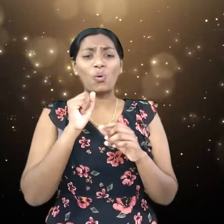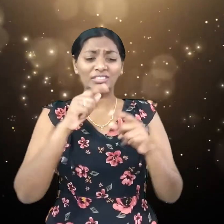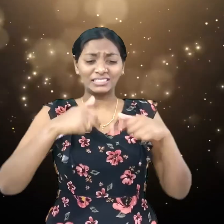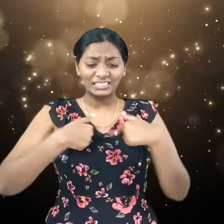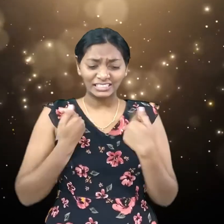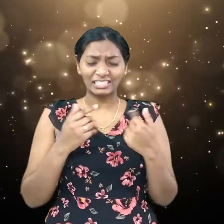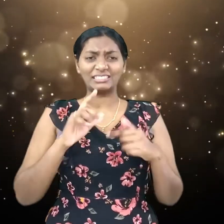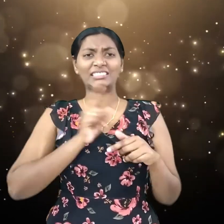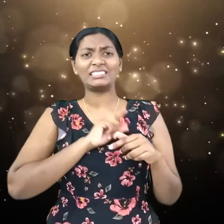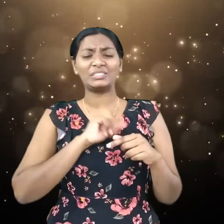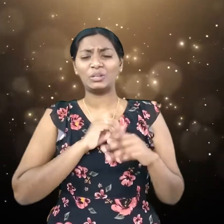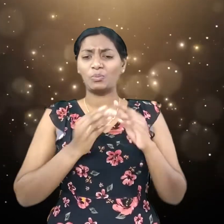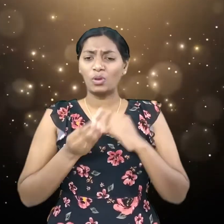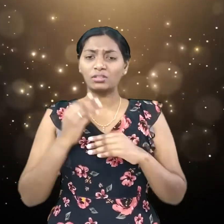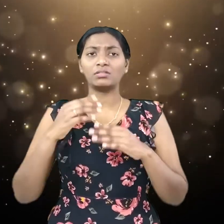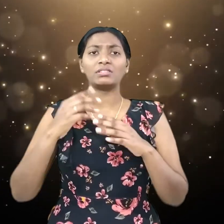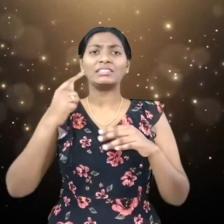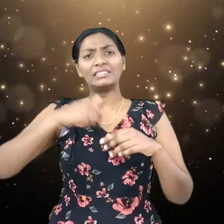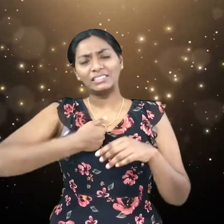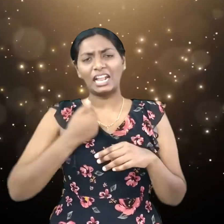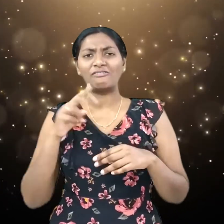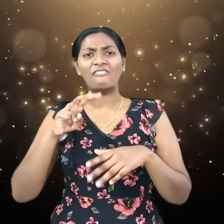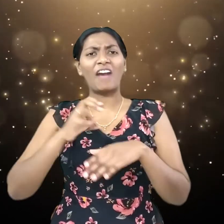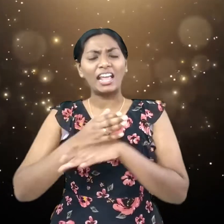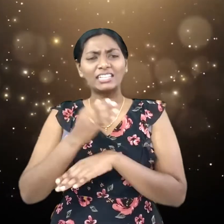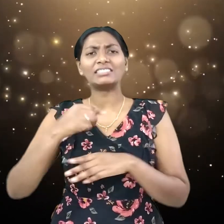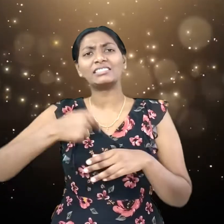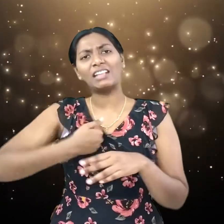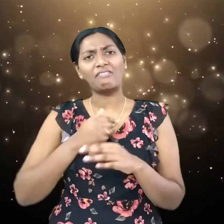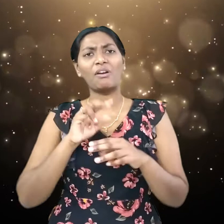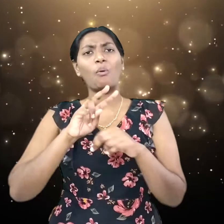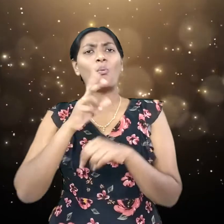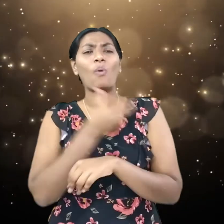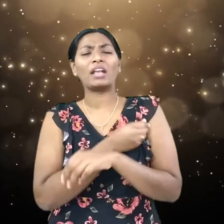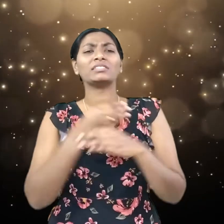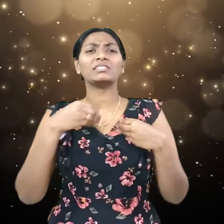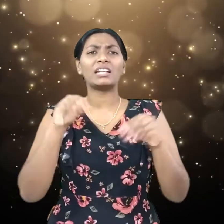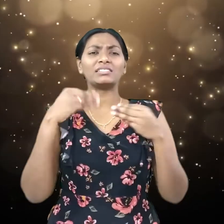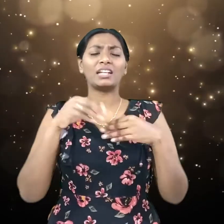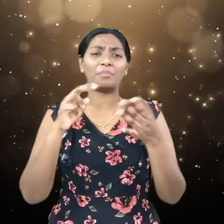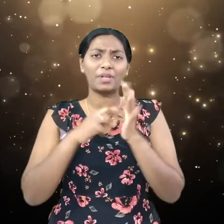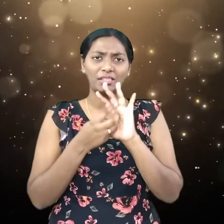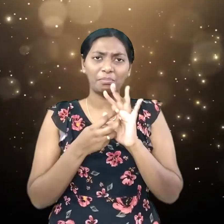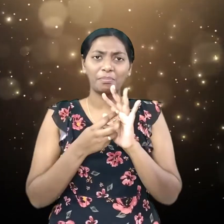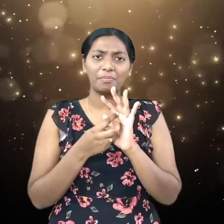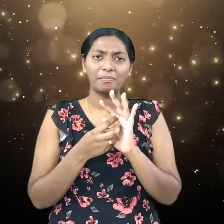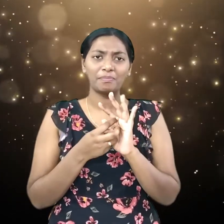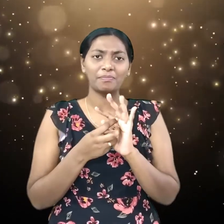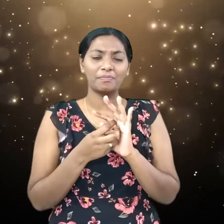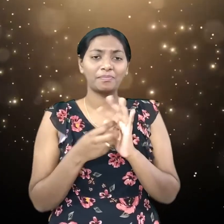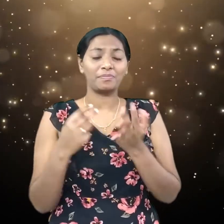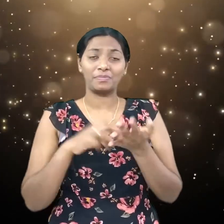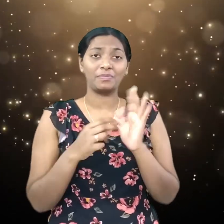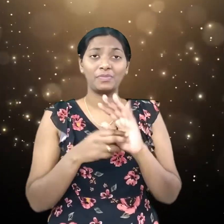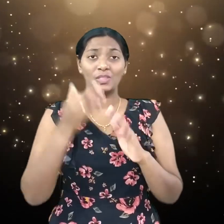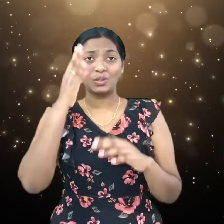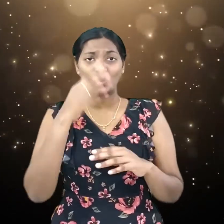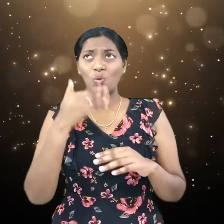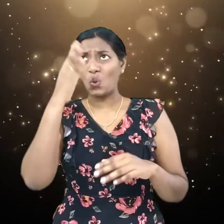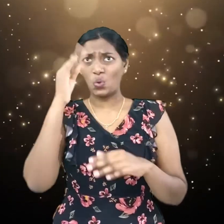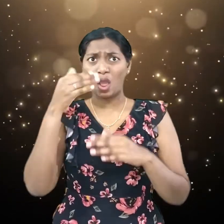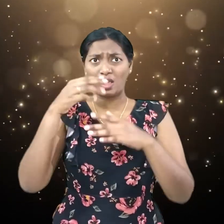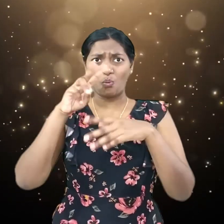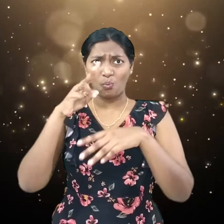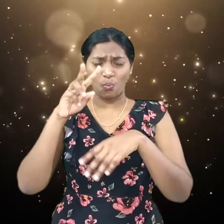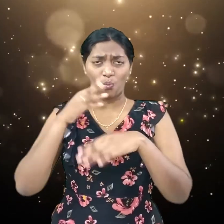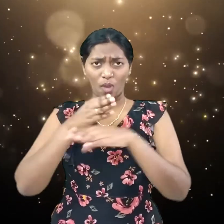सारे औजार बना रखे। खुद ही वायरस बना रहा है और खुद ही उसकी दवाई बेच रहा है। क्योंकि वायरस प्रकृति में नहीं पाए जाते, परमेश्वर ने वायरस